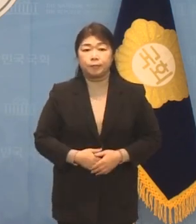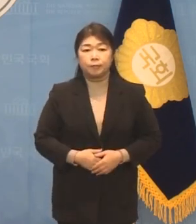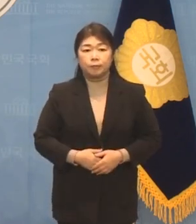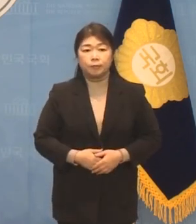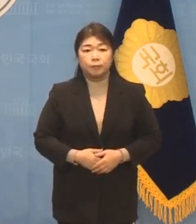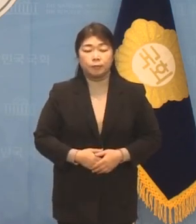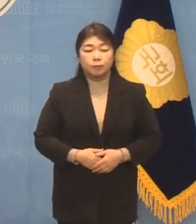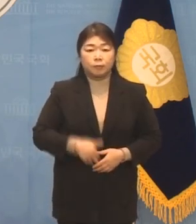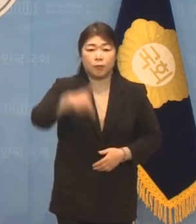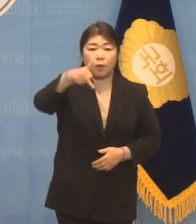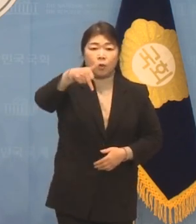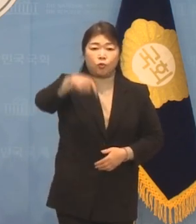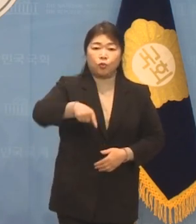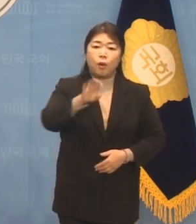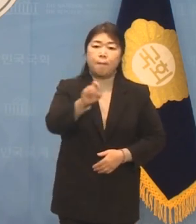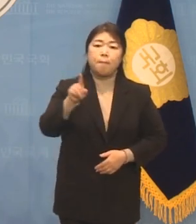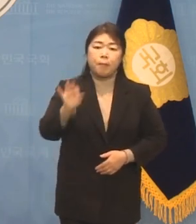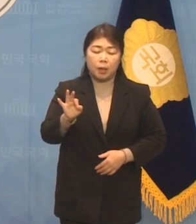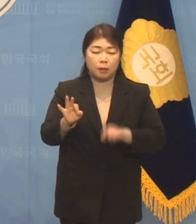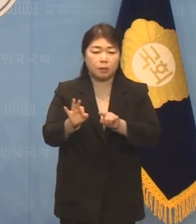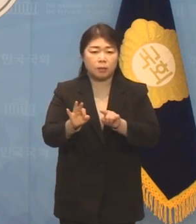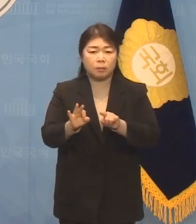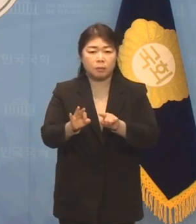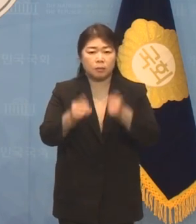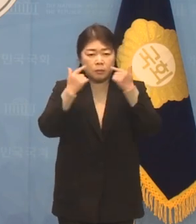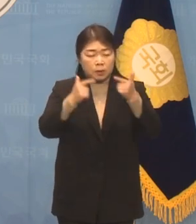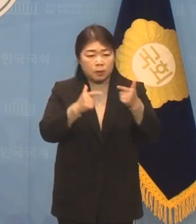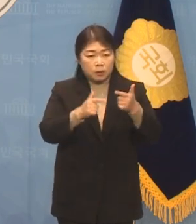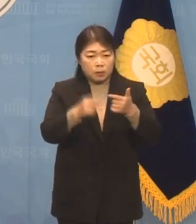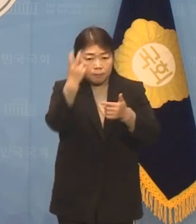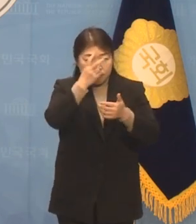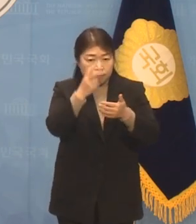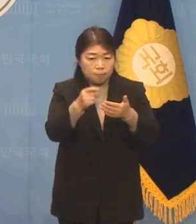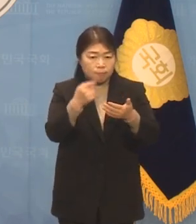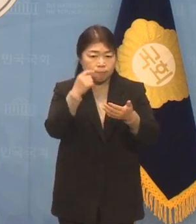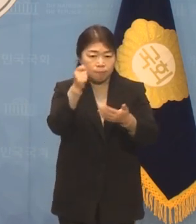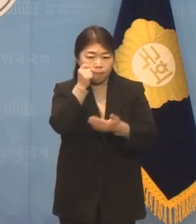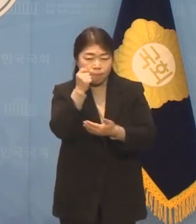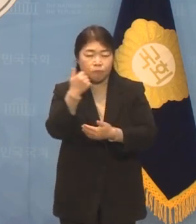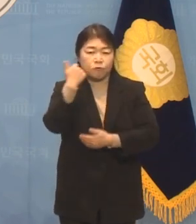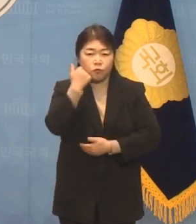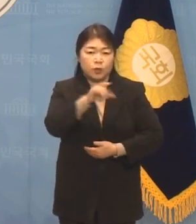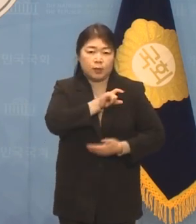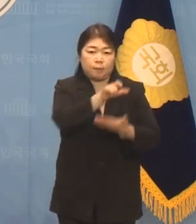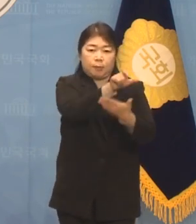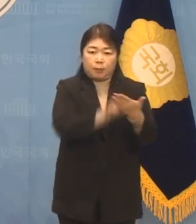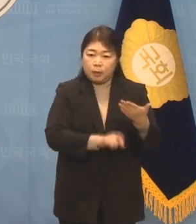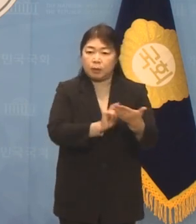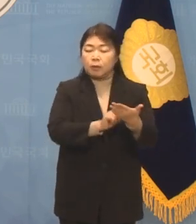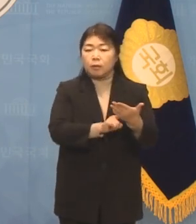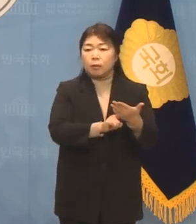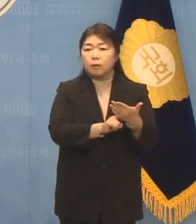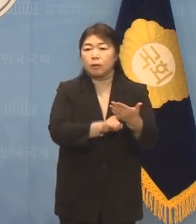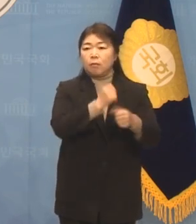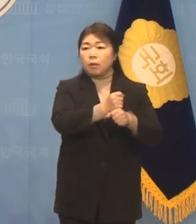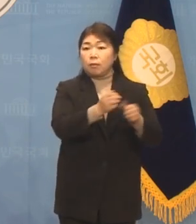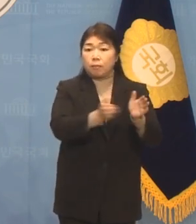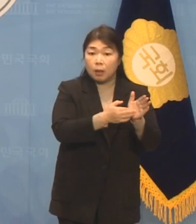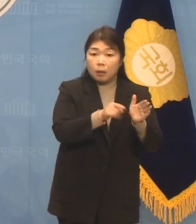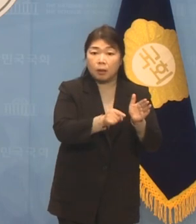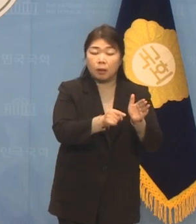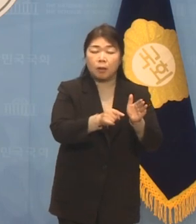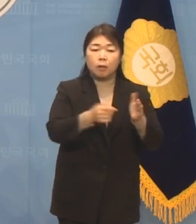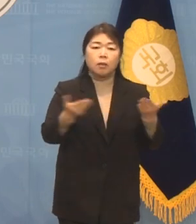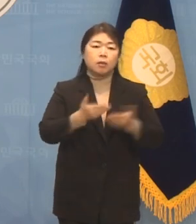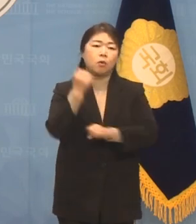확인된 쿠팡 블랙리스트, 명백한 근로기준법 위반입니다. 어제 언론